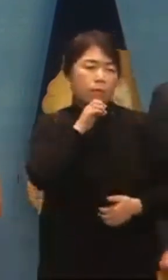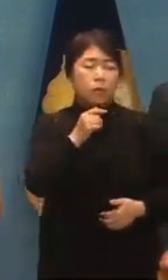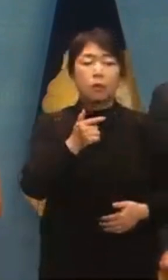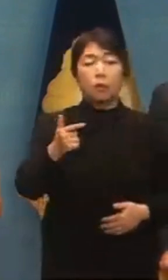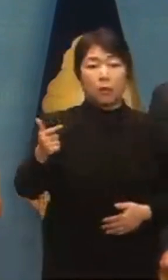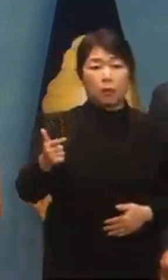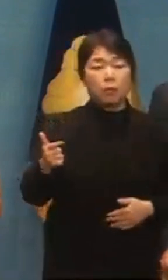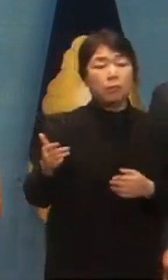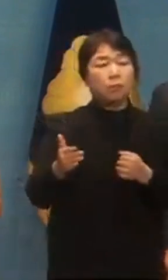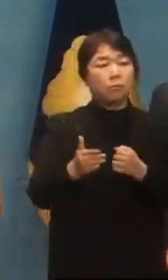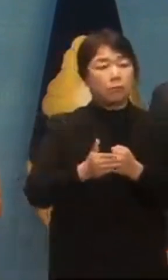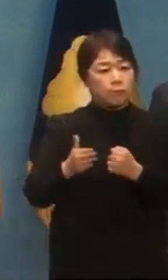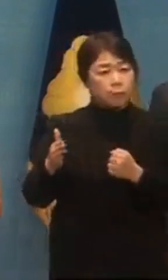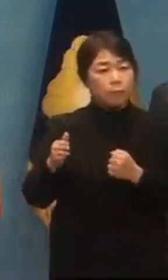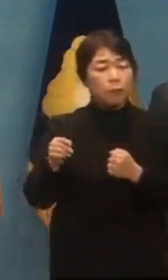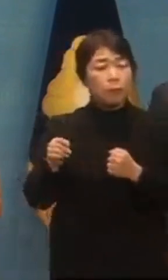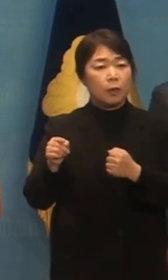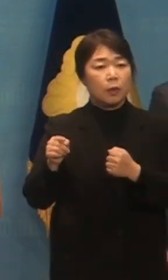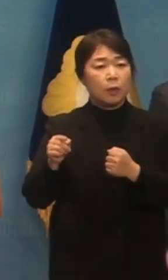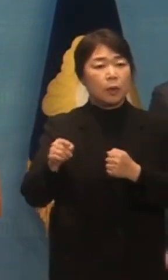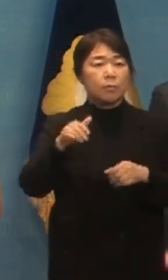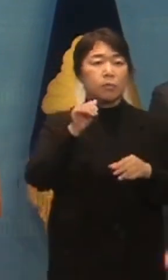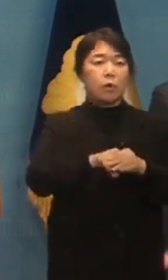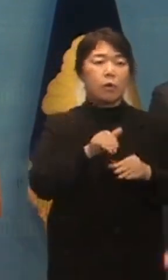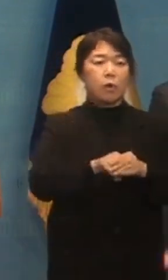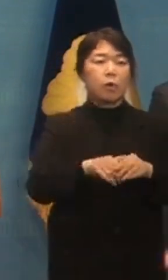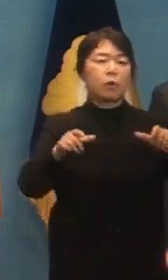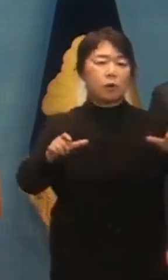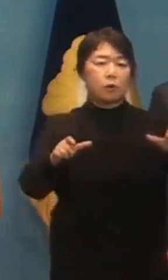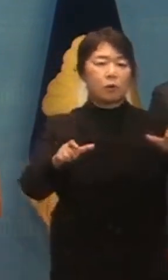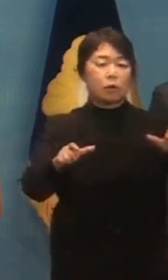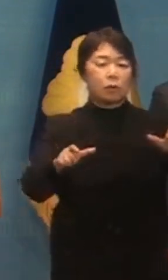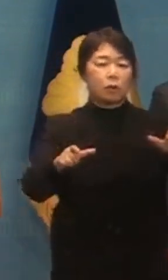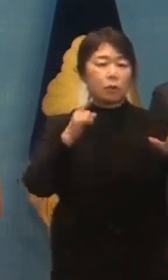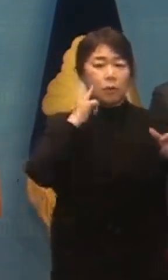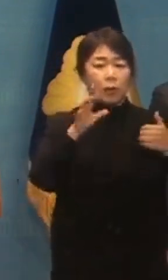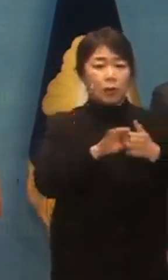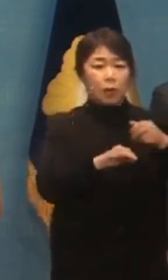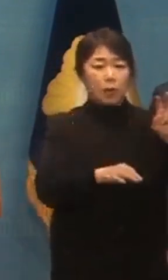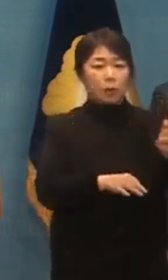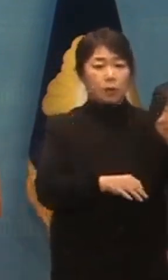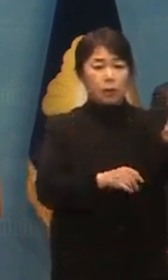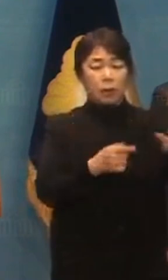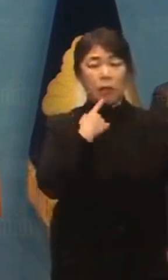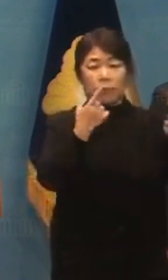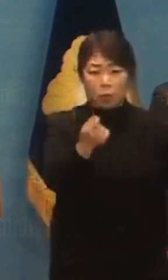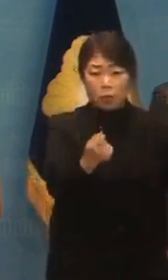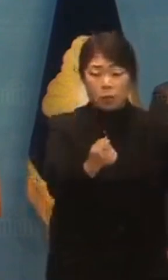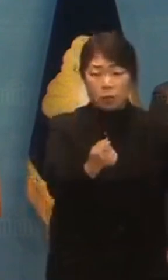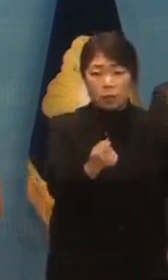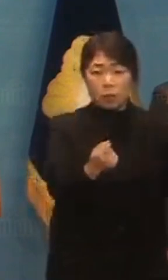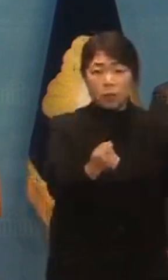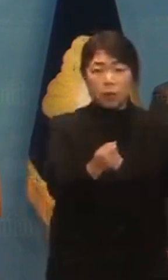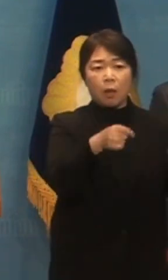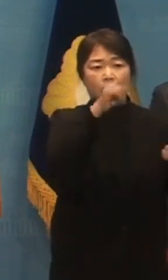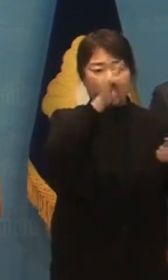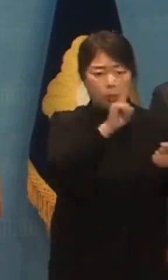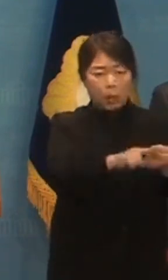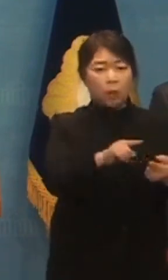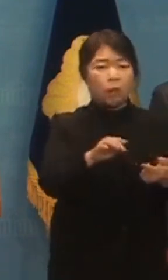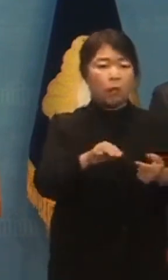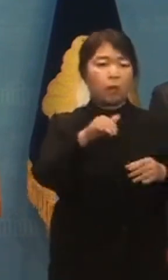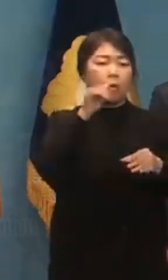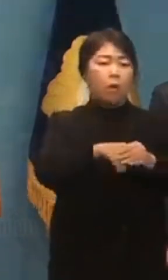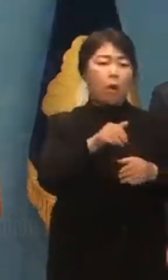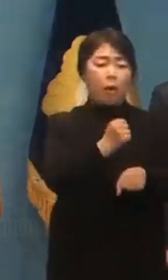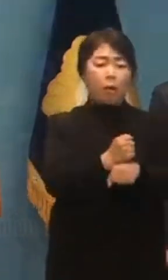때문에 이게 지금 21대처럼 그대로 갈 것이라고 하는 반갑지 않은 소식들이 들리고